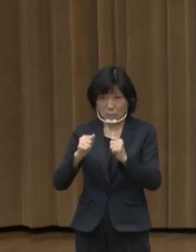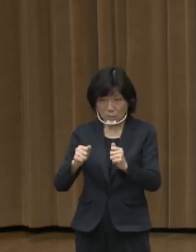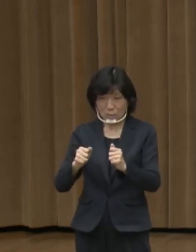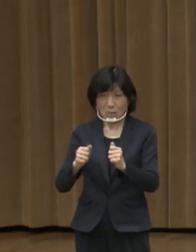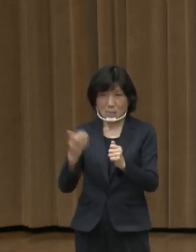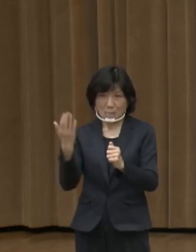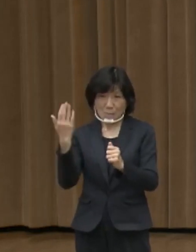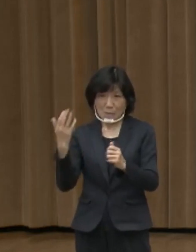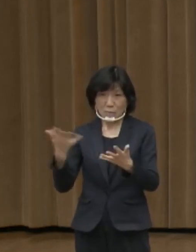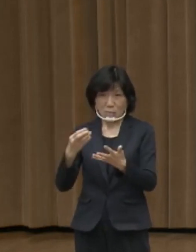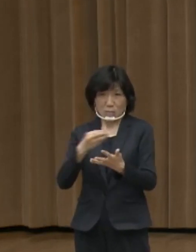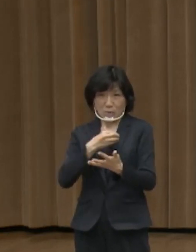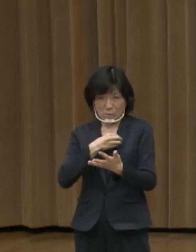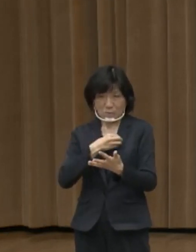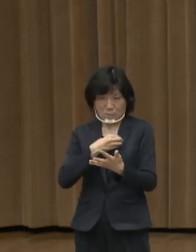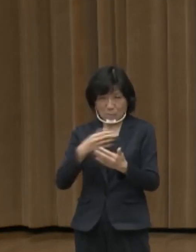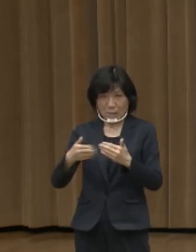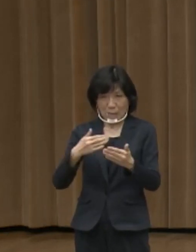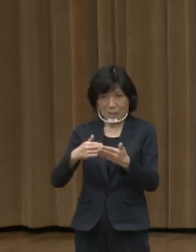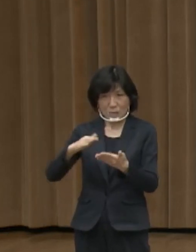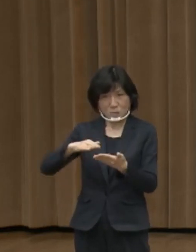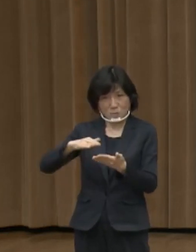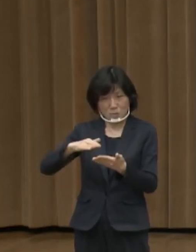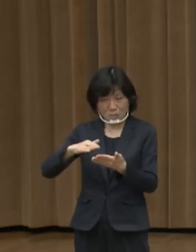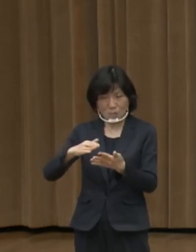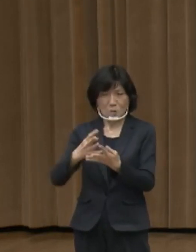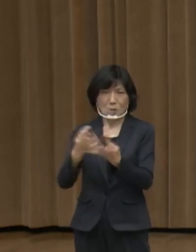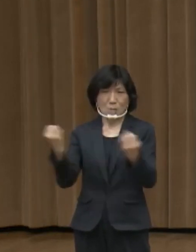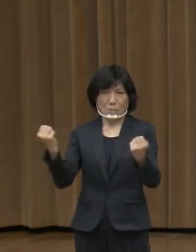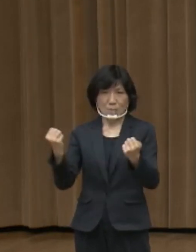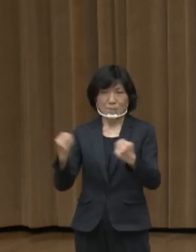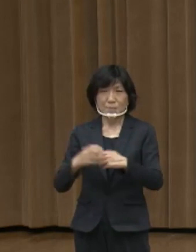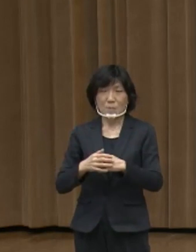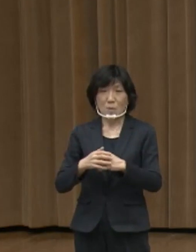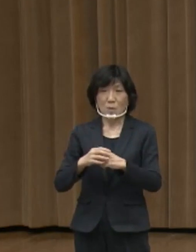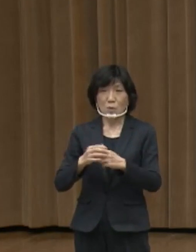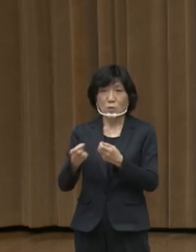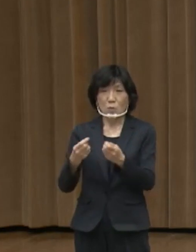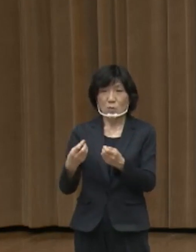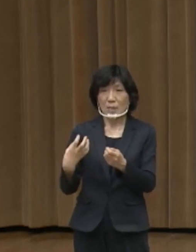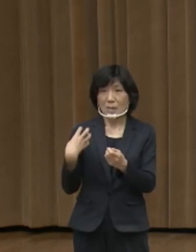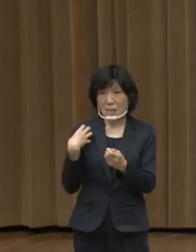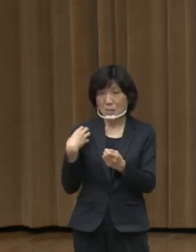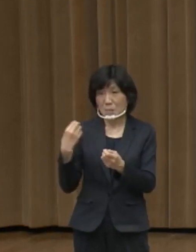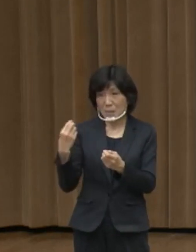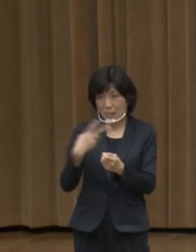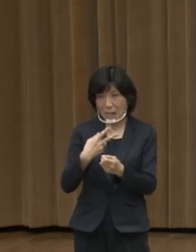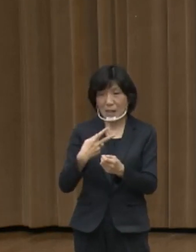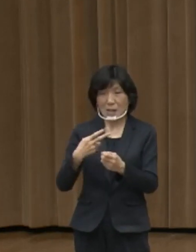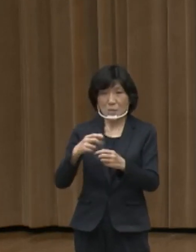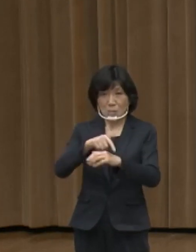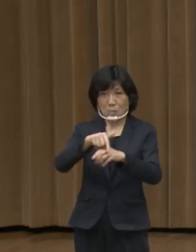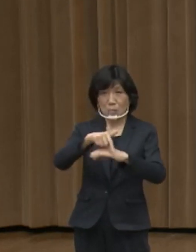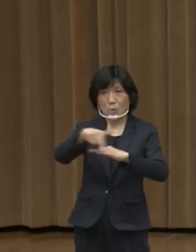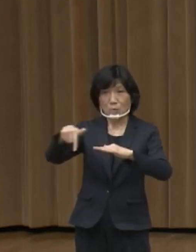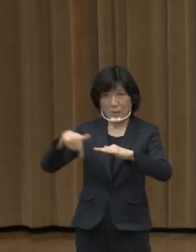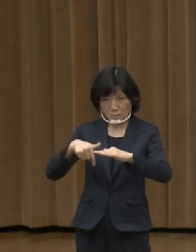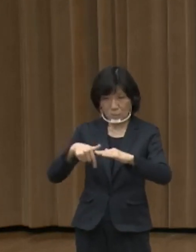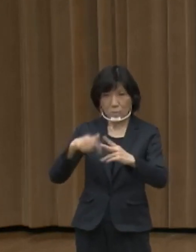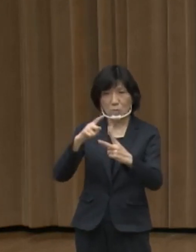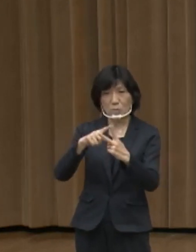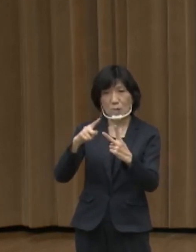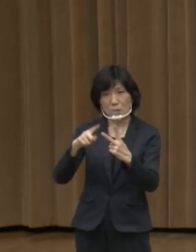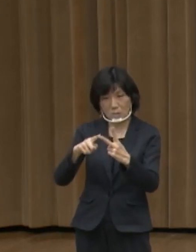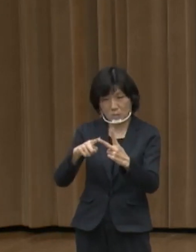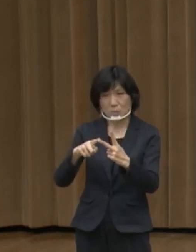きた職員であり、総合調整官時代の役割と新たな直轄プロジェクトの役割の両方を